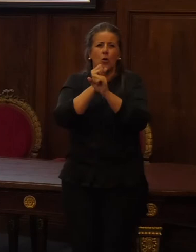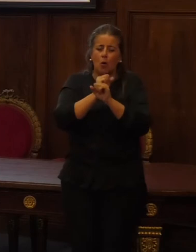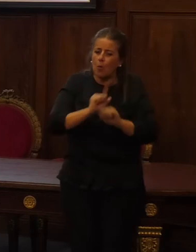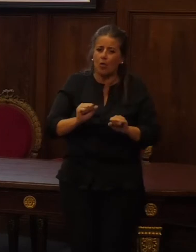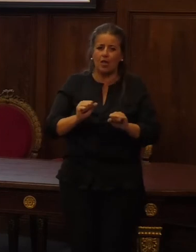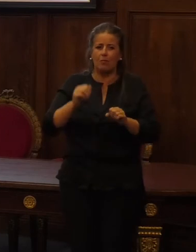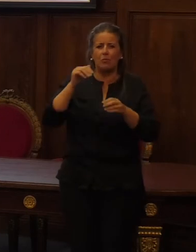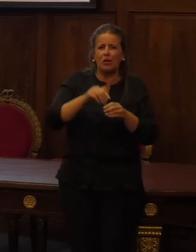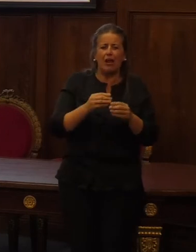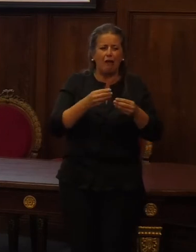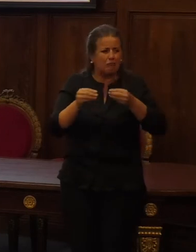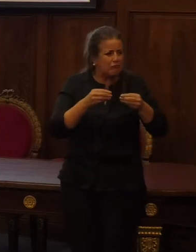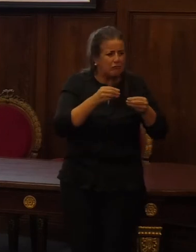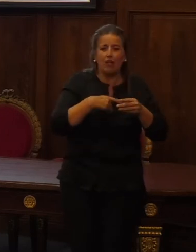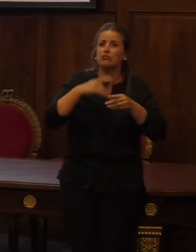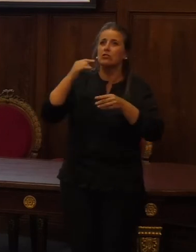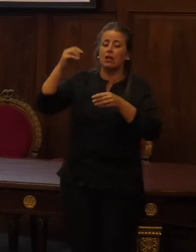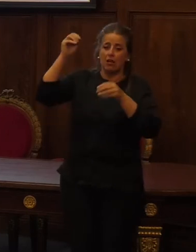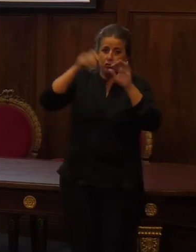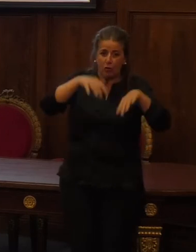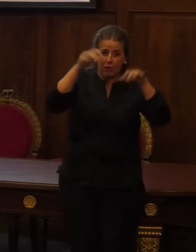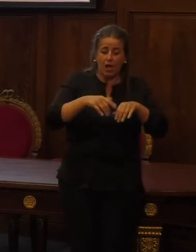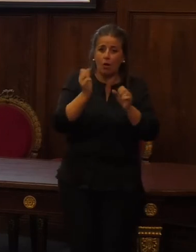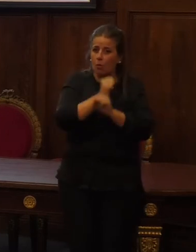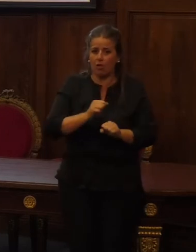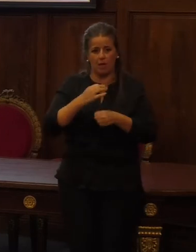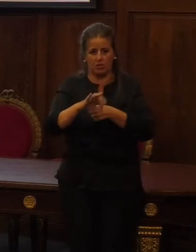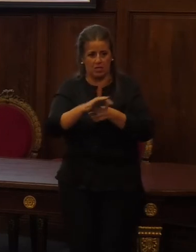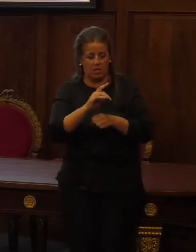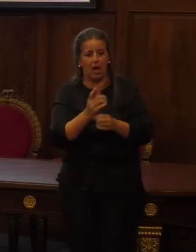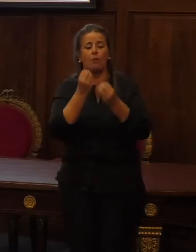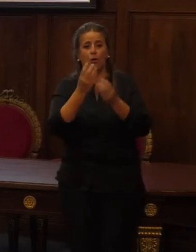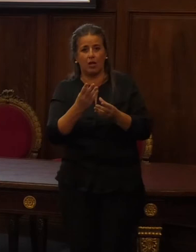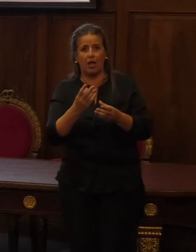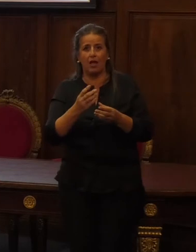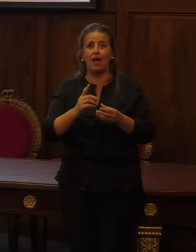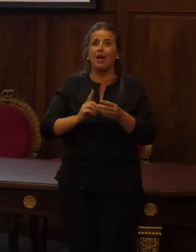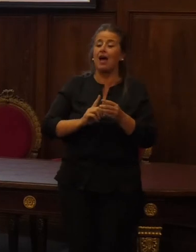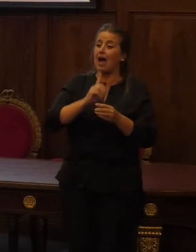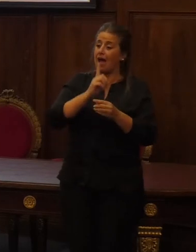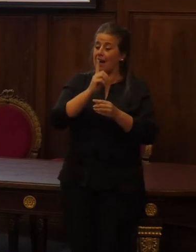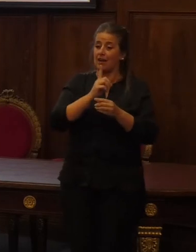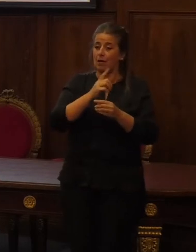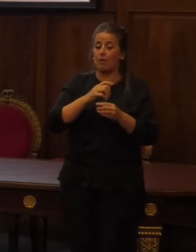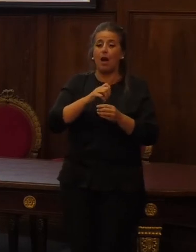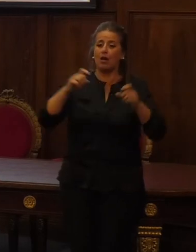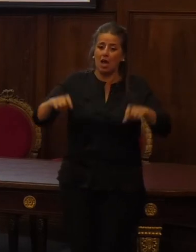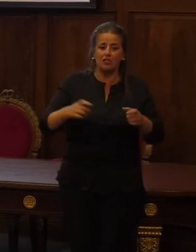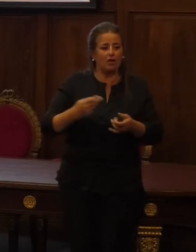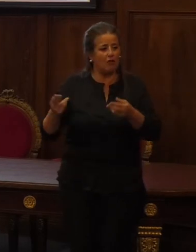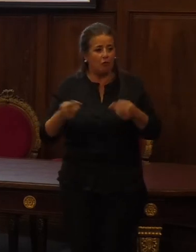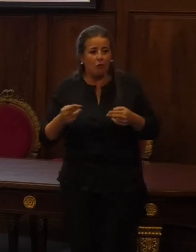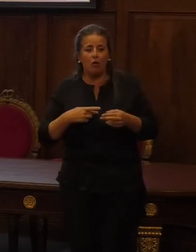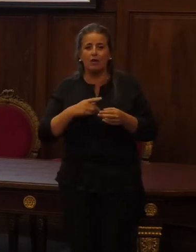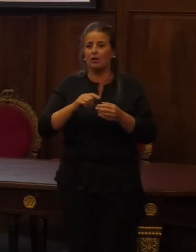se podía dar clase. Y si se jugaba al fútbol, porque era construido arriba una cancha de fútbol y al lado quedó el resto